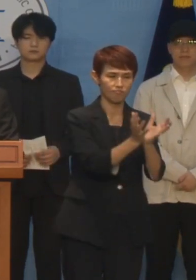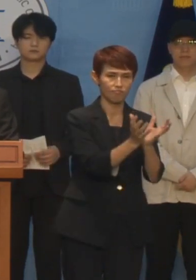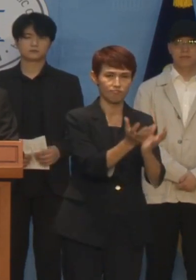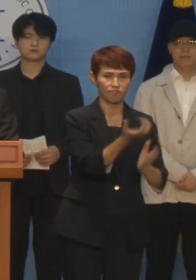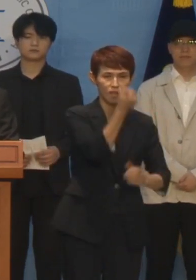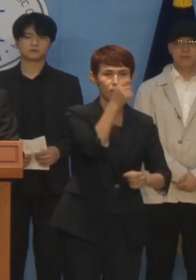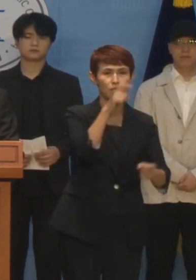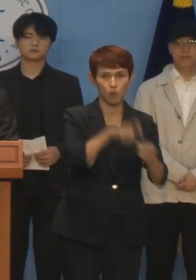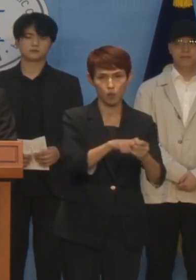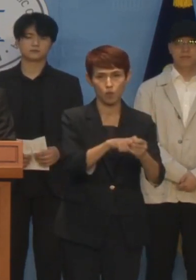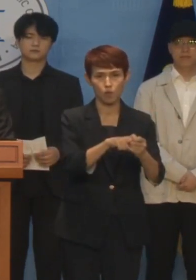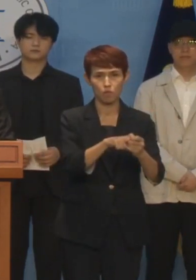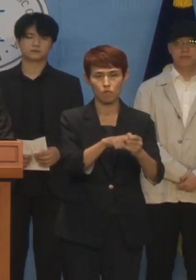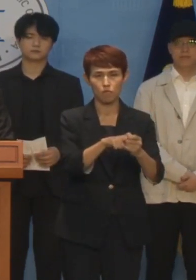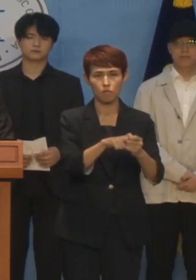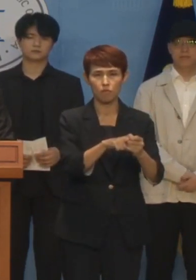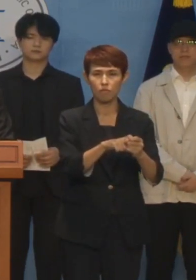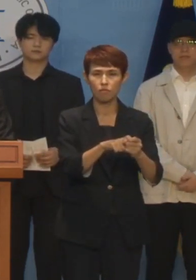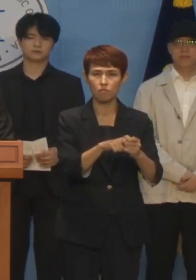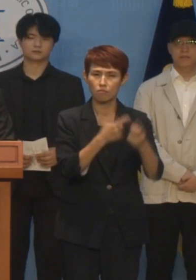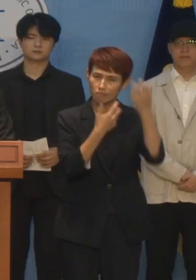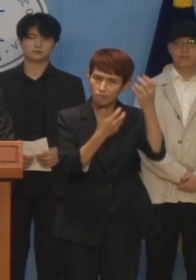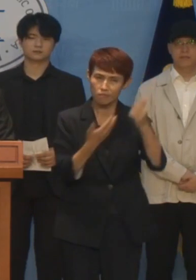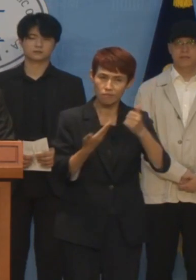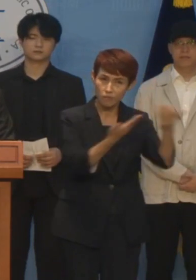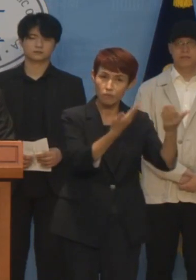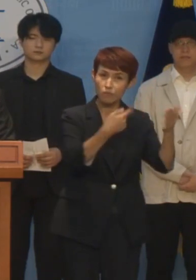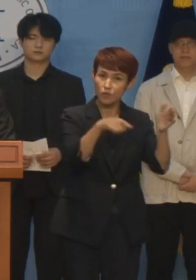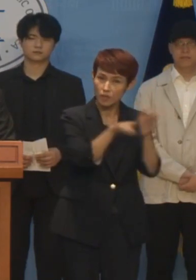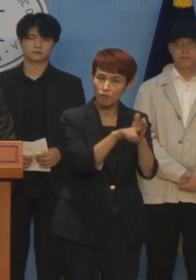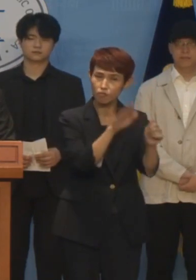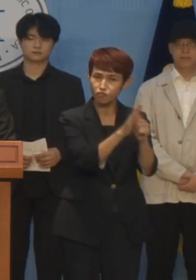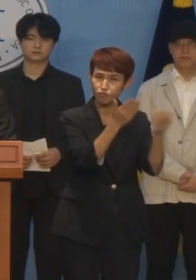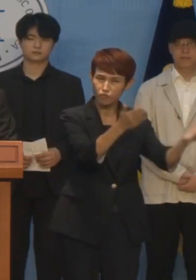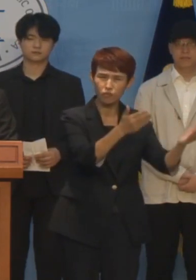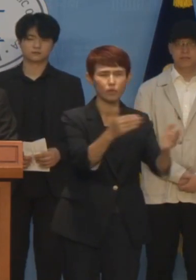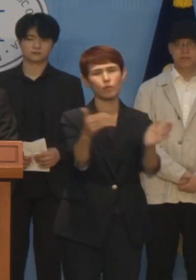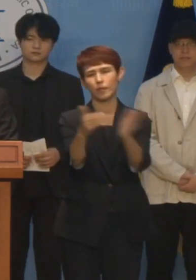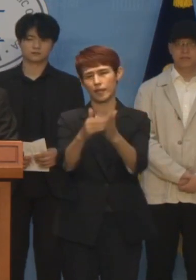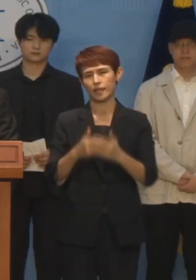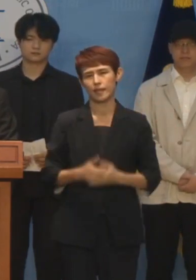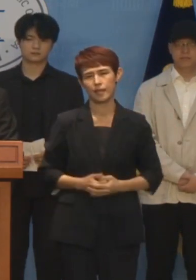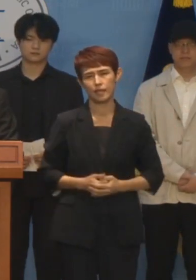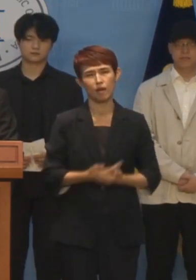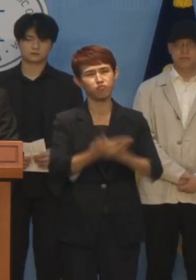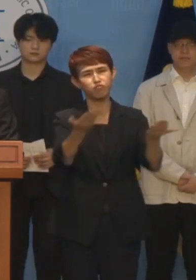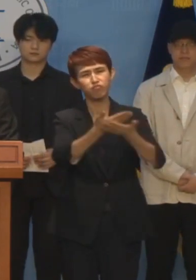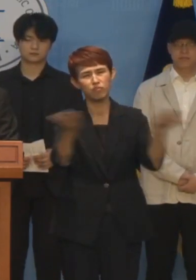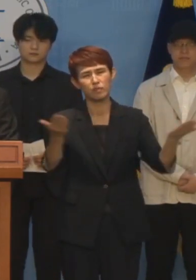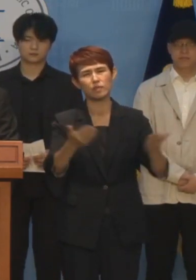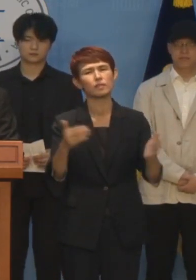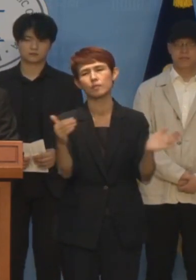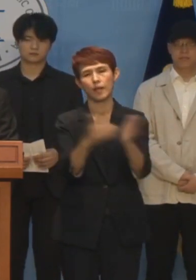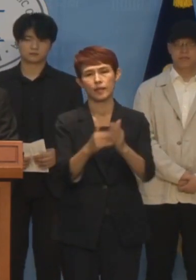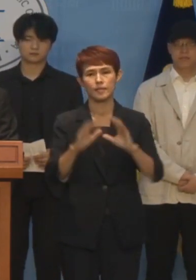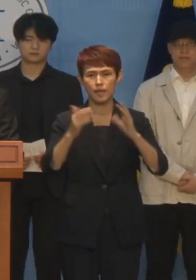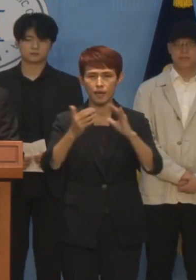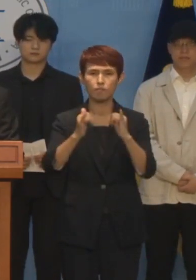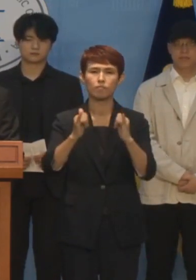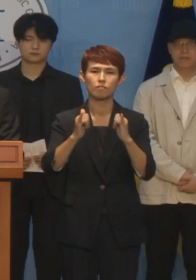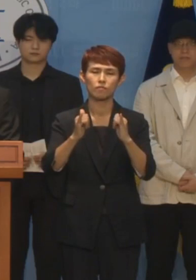팬덤 정치나 단순히 퍼주기 정책들을 이제는 멈추고 인간에 대한 애정을